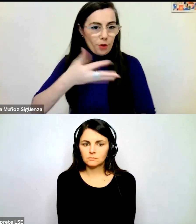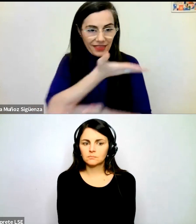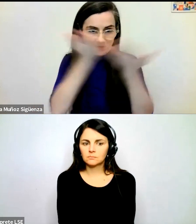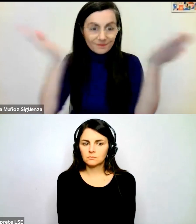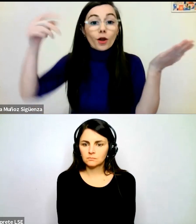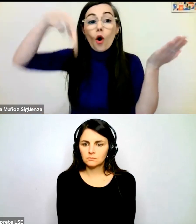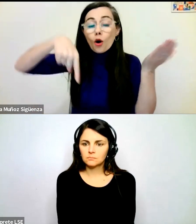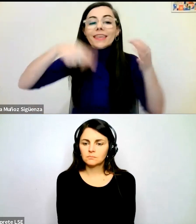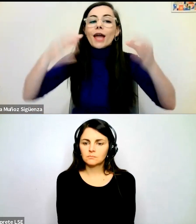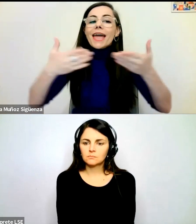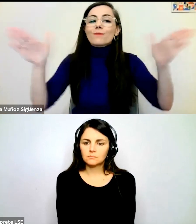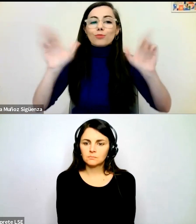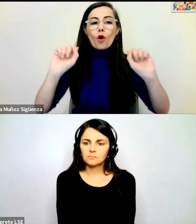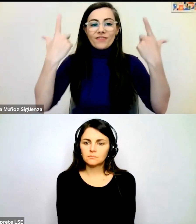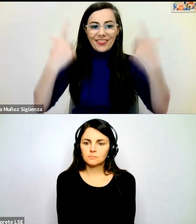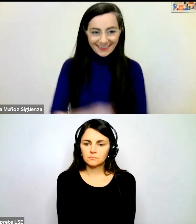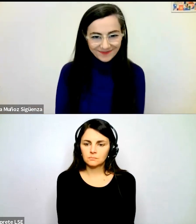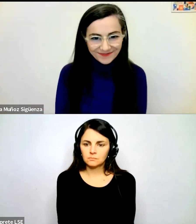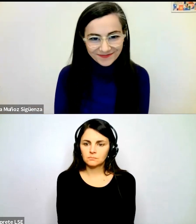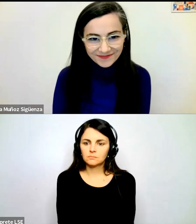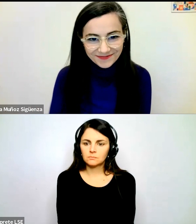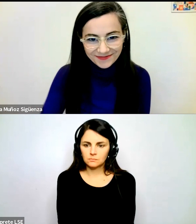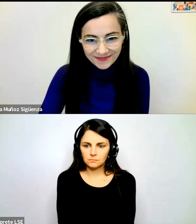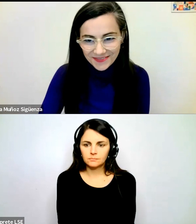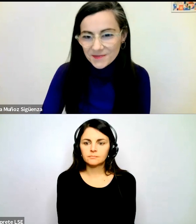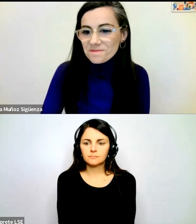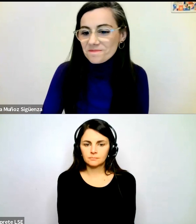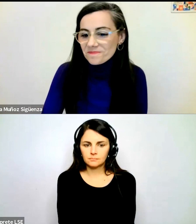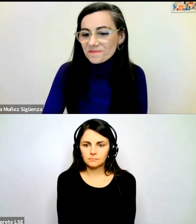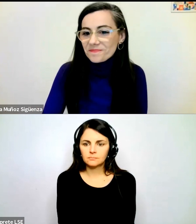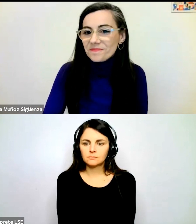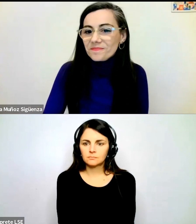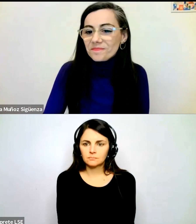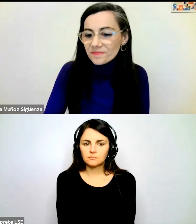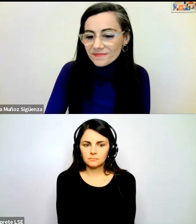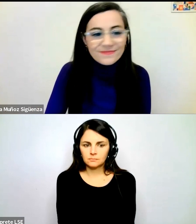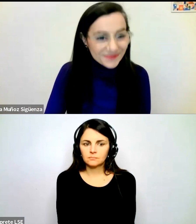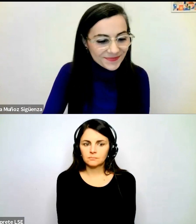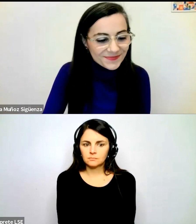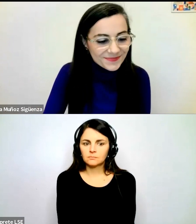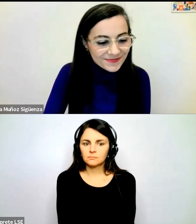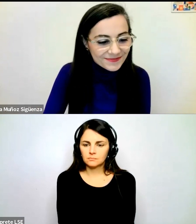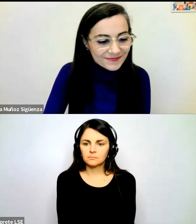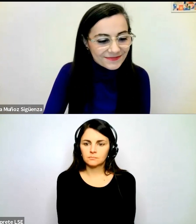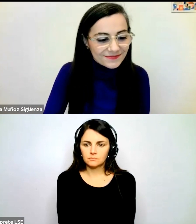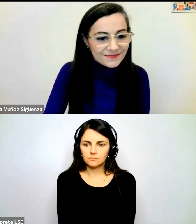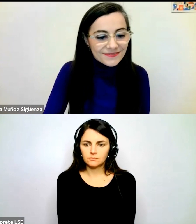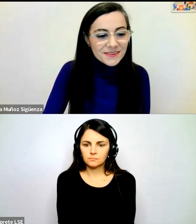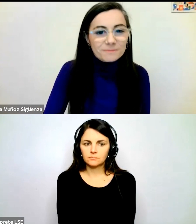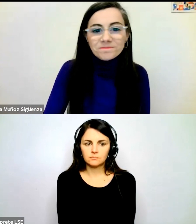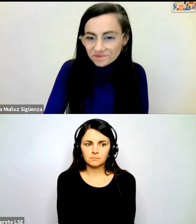A través de la web de la CENSE, poniendo /LaySign, podéis acceder a la web de la LaySign oficial, ¿de